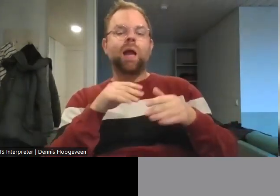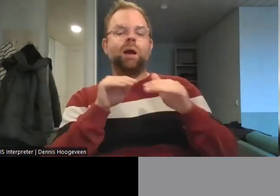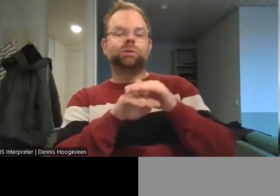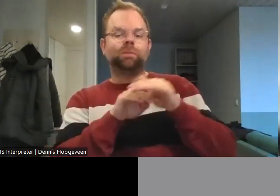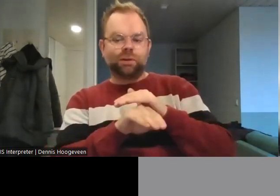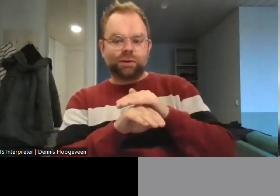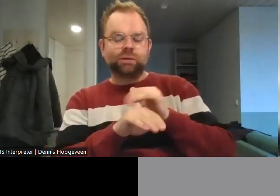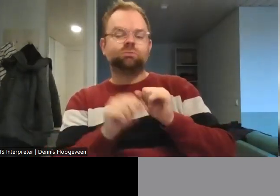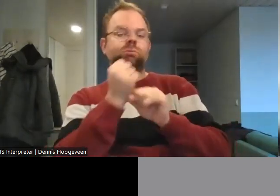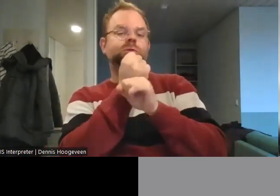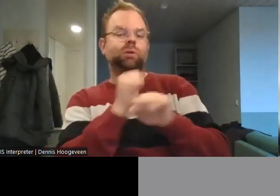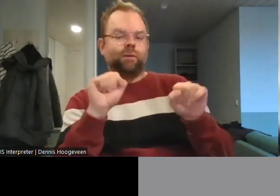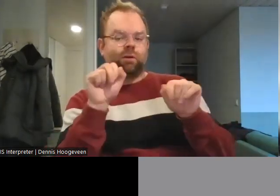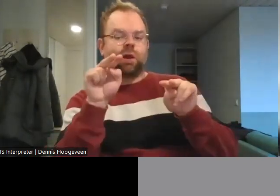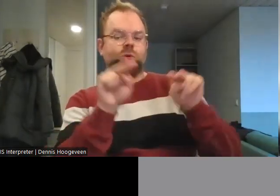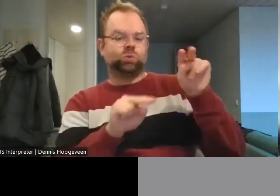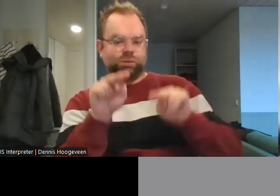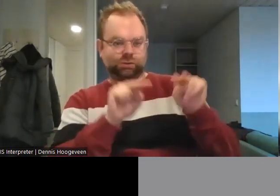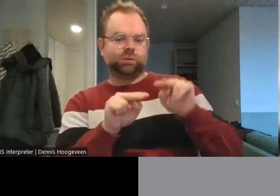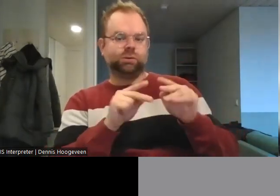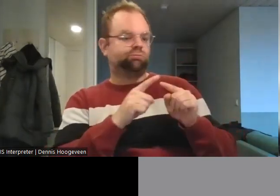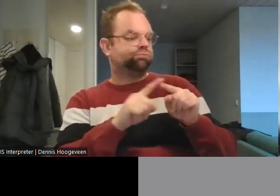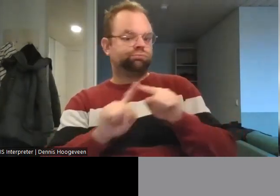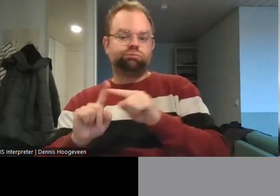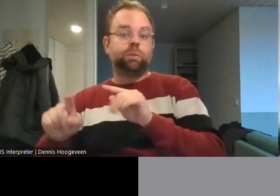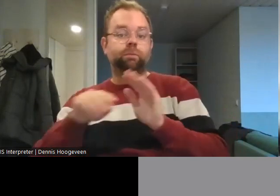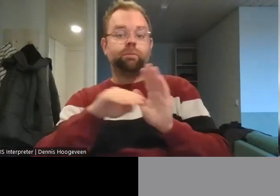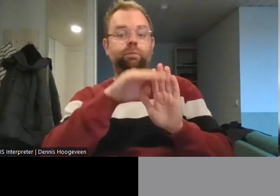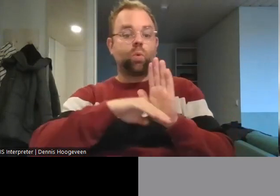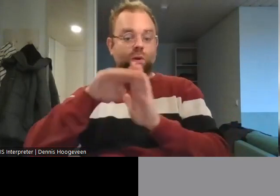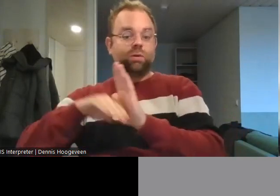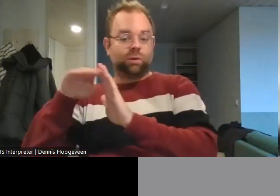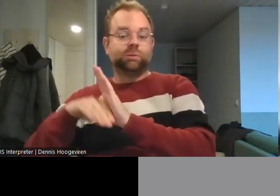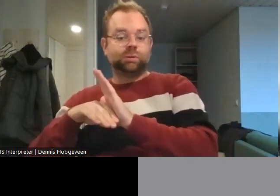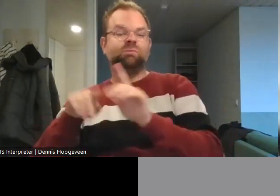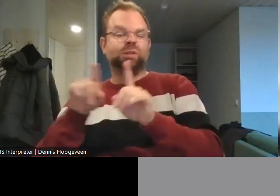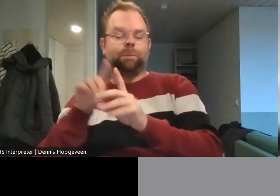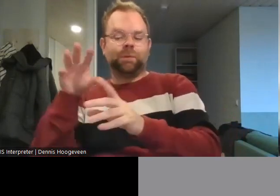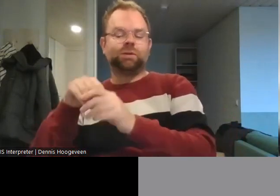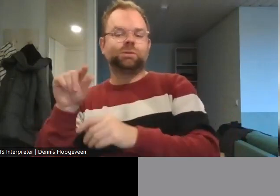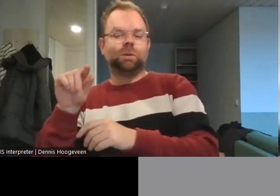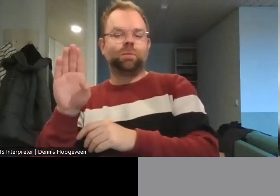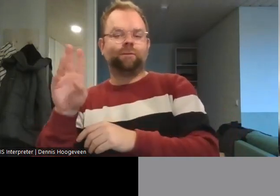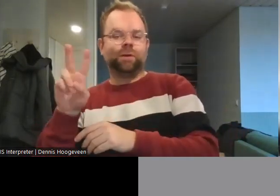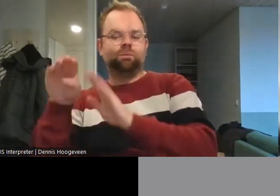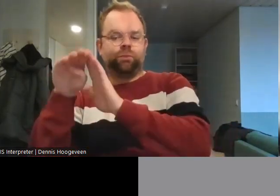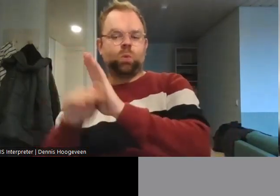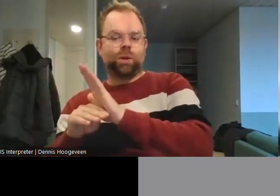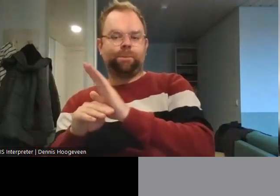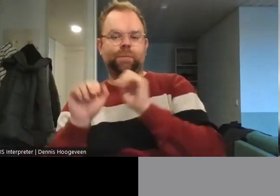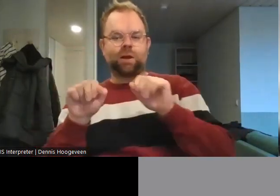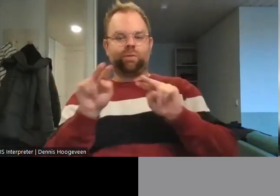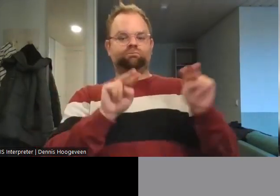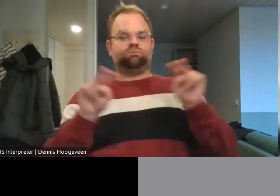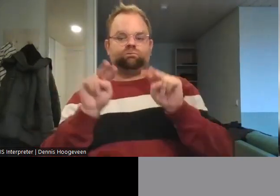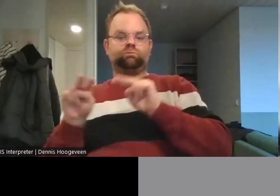pour pouvoir suivre et évaluer quelles sont les barrières auxquelles les femmes et les filles